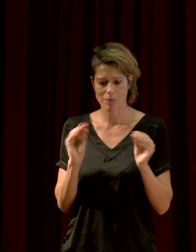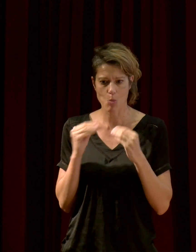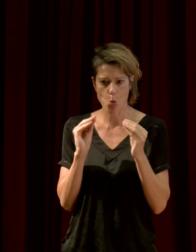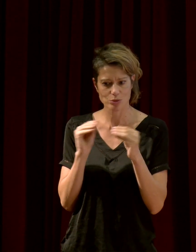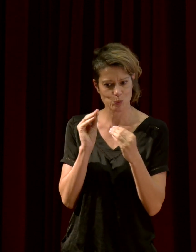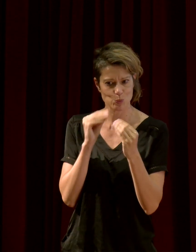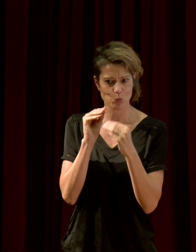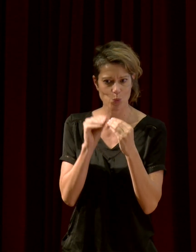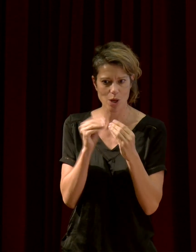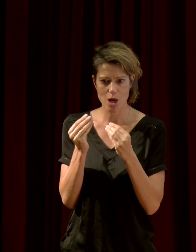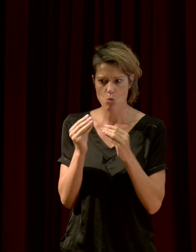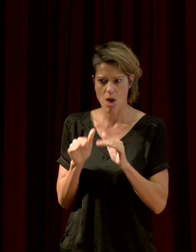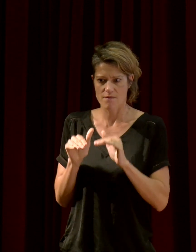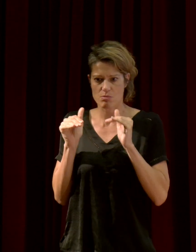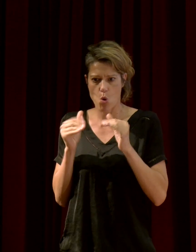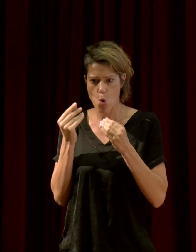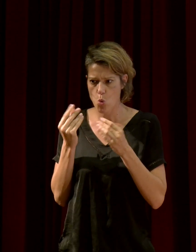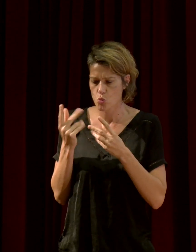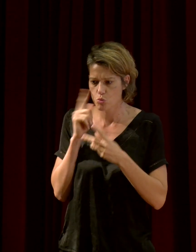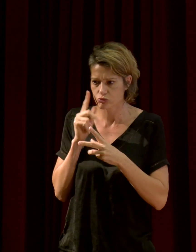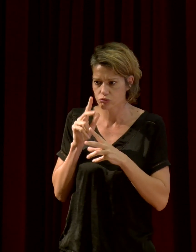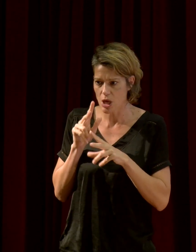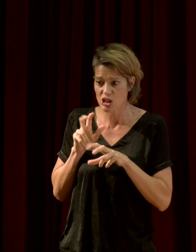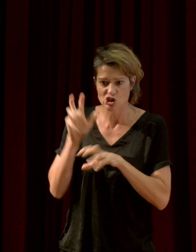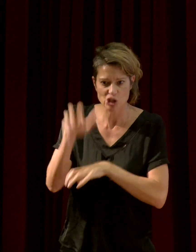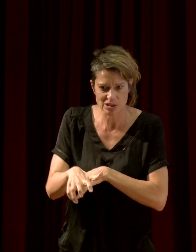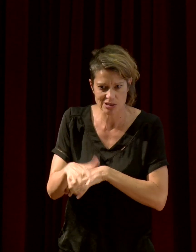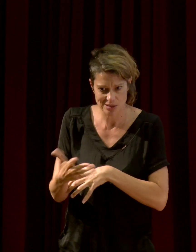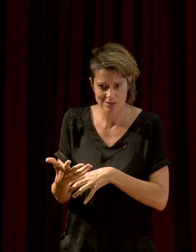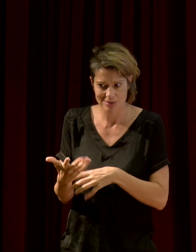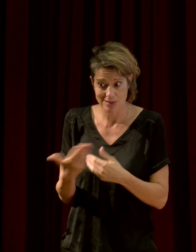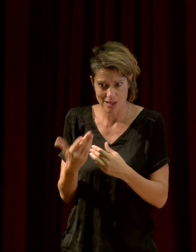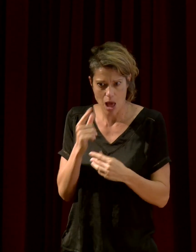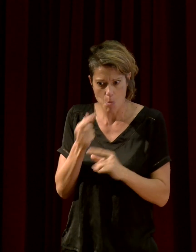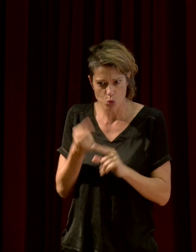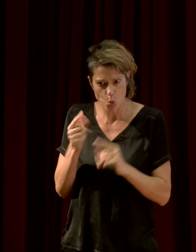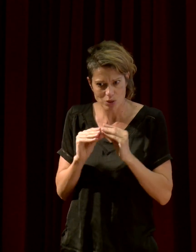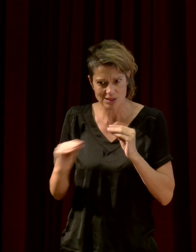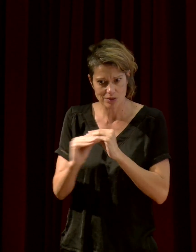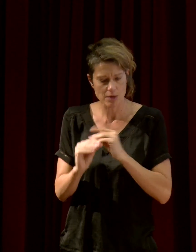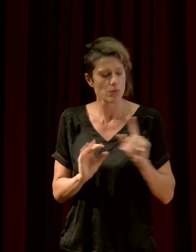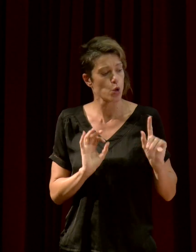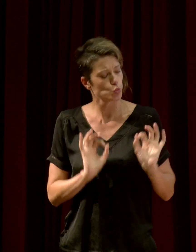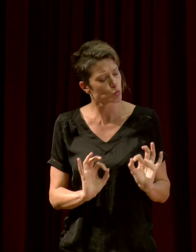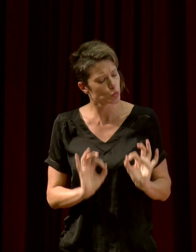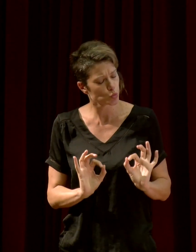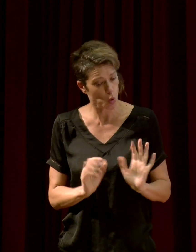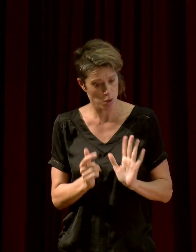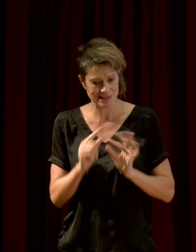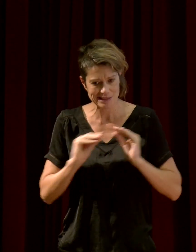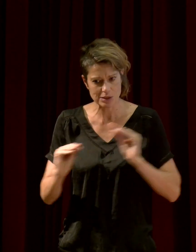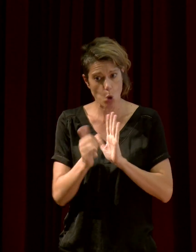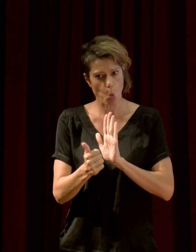la capacité à chasser une proie. Tout à fait. Le silence n'est pas rien. Il a un rôle dans la vie, dans le comportement animal.